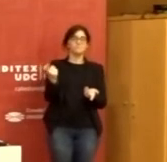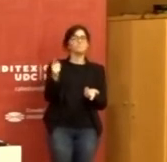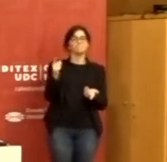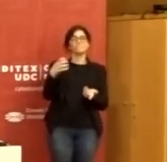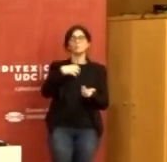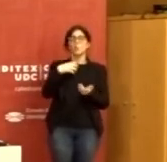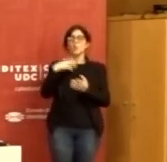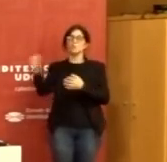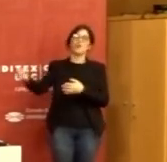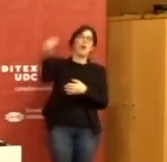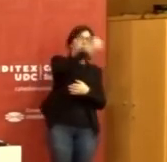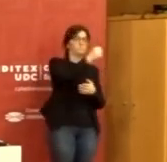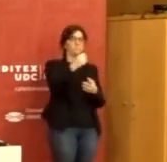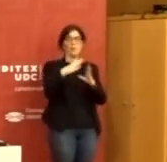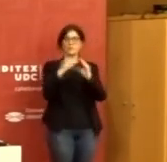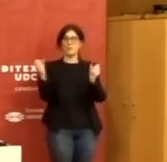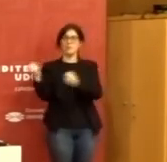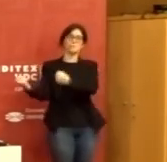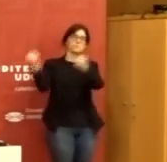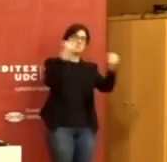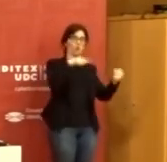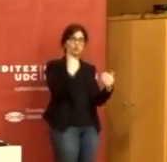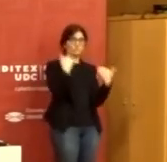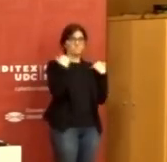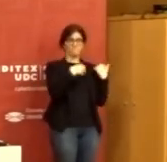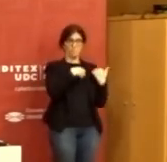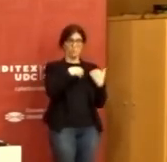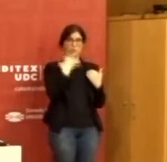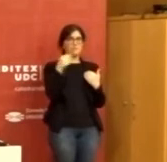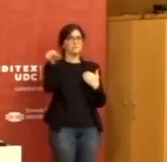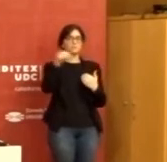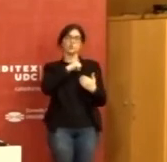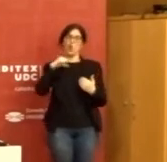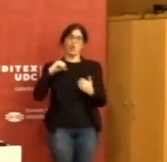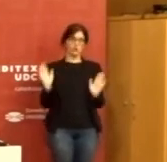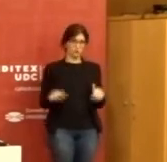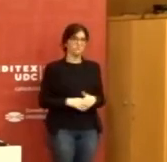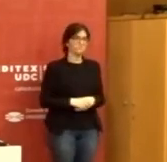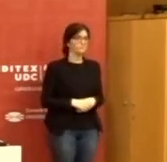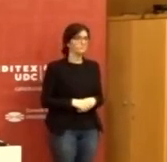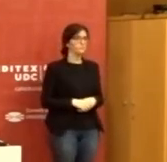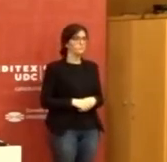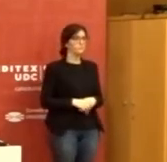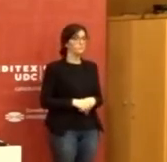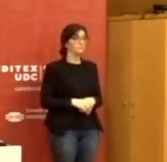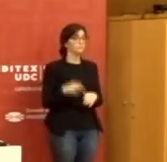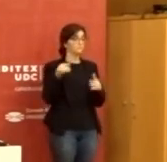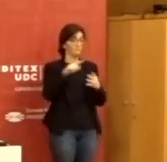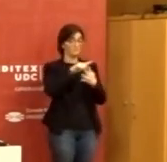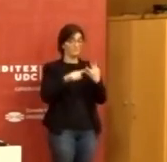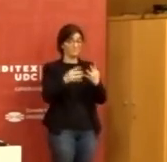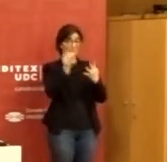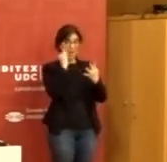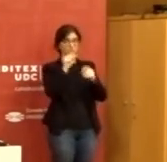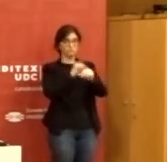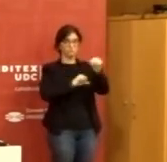llevar a la universidad, o sea, tienen que ir por sus propios medios, ¿no? Lógicamente, ¿no? Entonces, y ya a partir de ahí hacemos